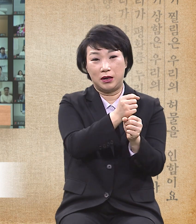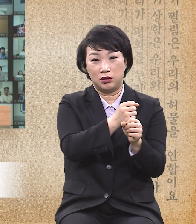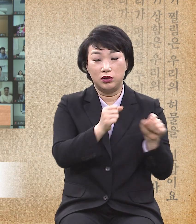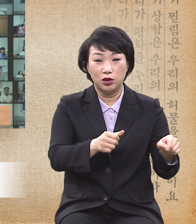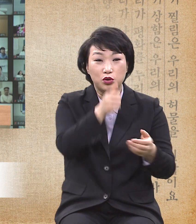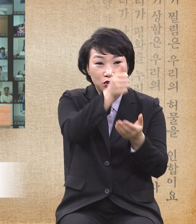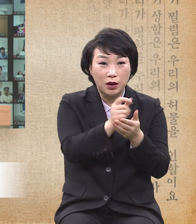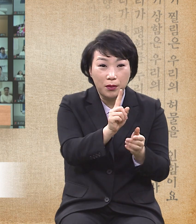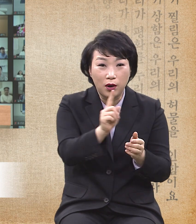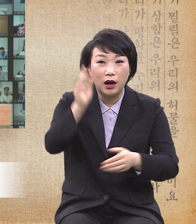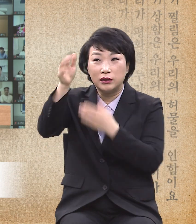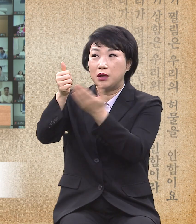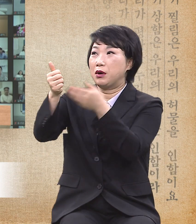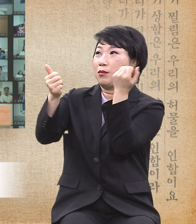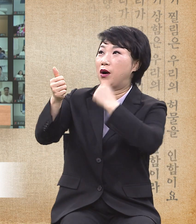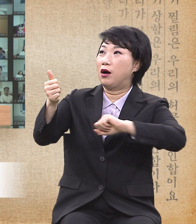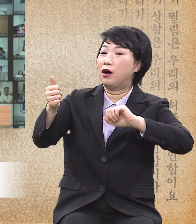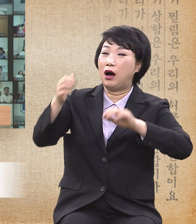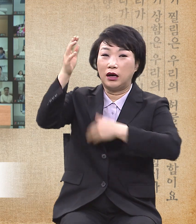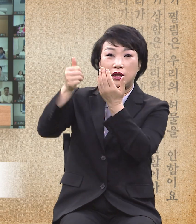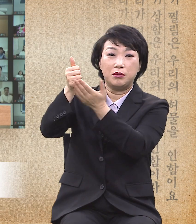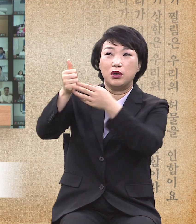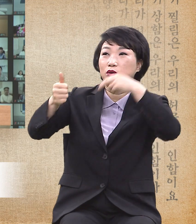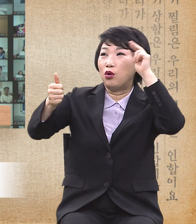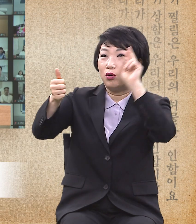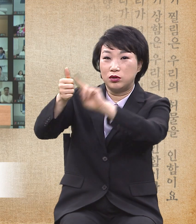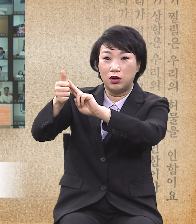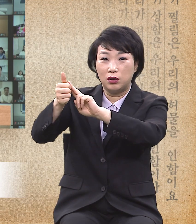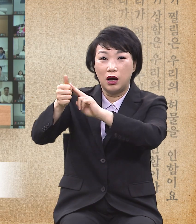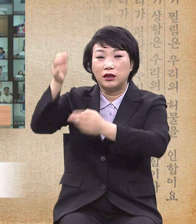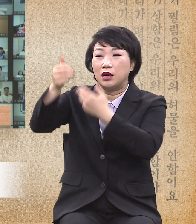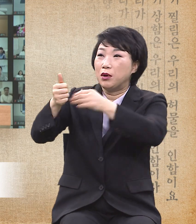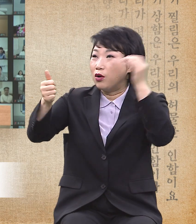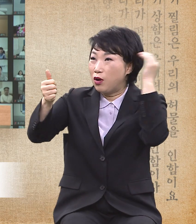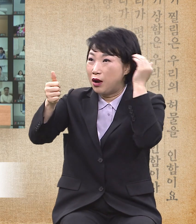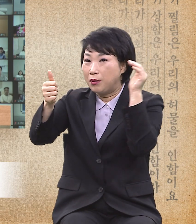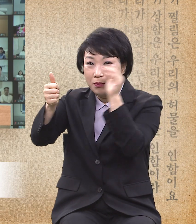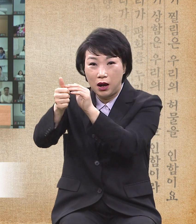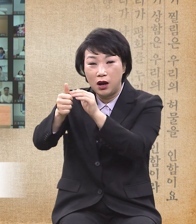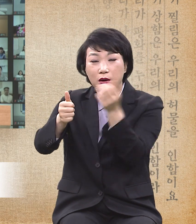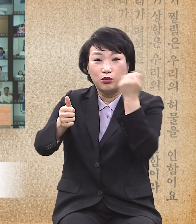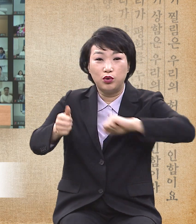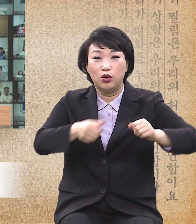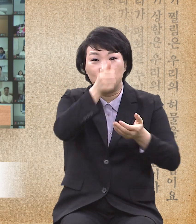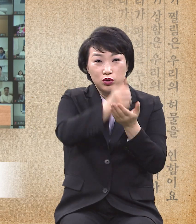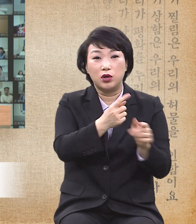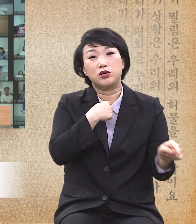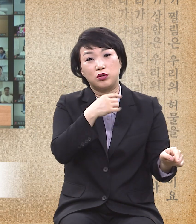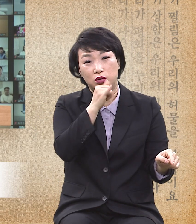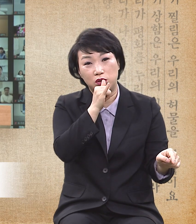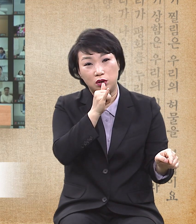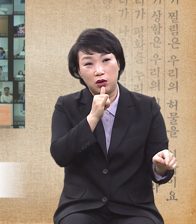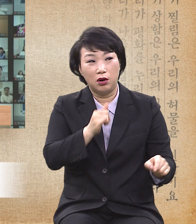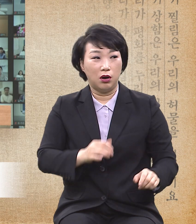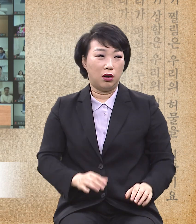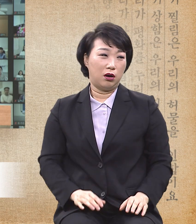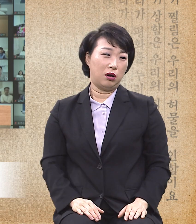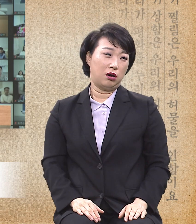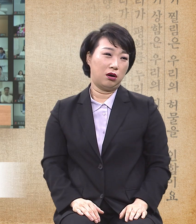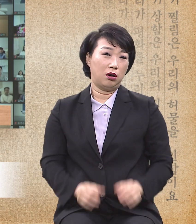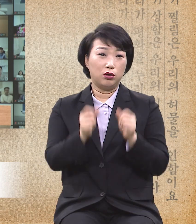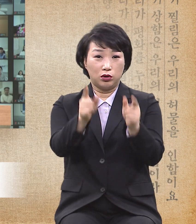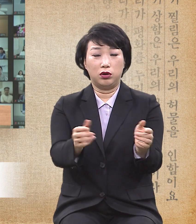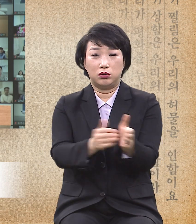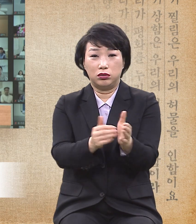하나님을 반역하고 하나님을 도전하고 해방한 불순종의 죄야. 근데